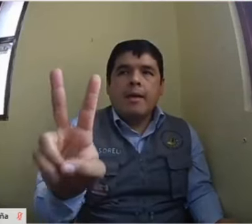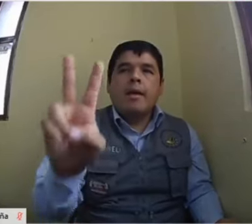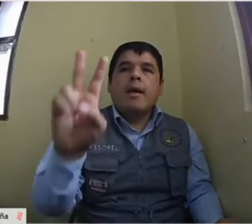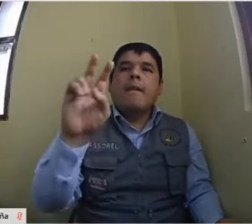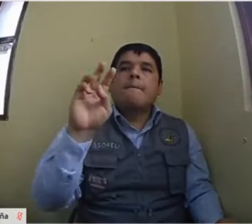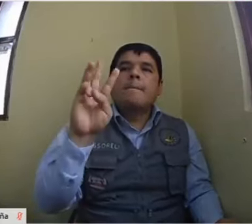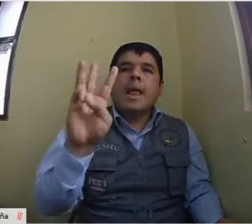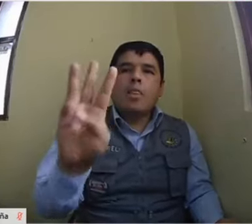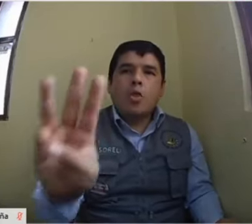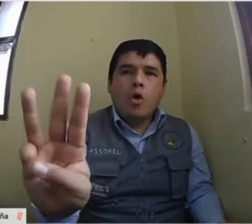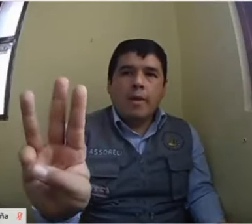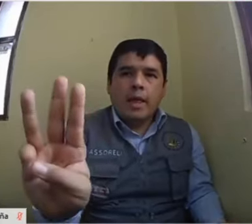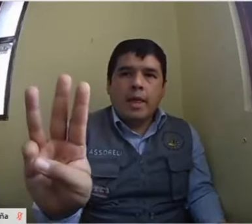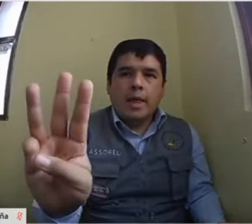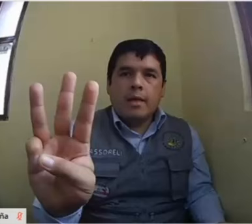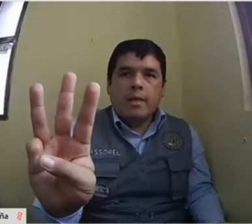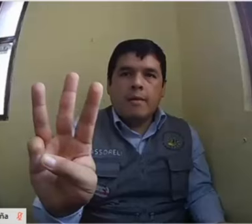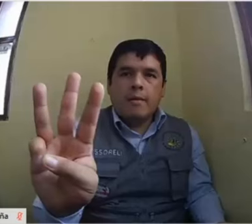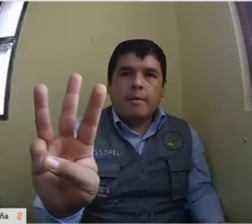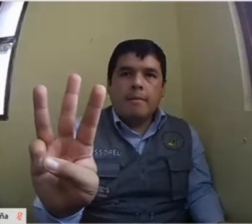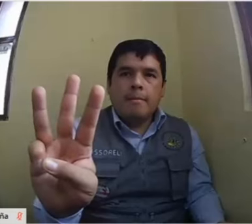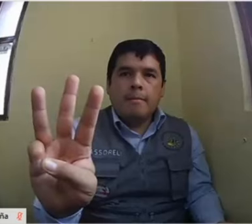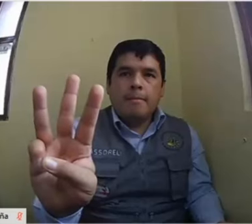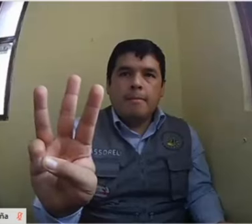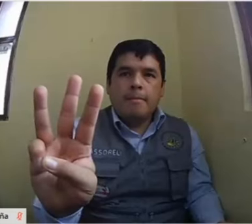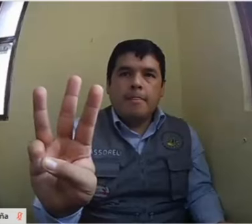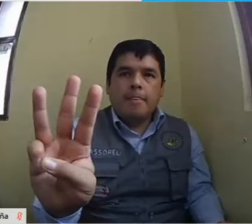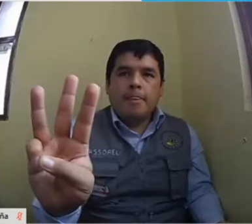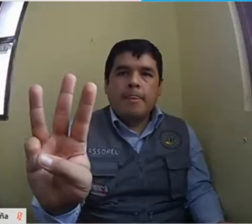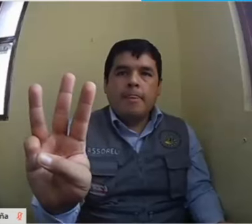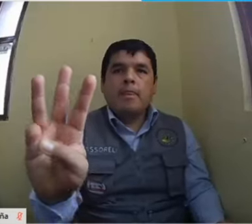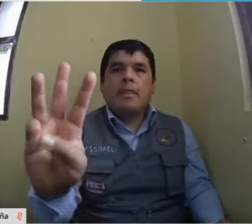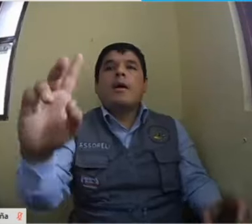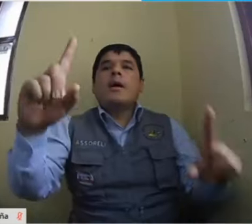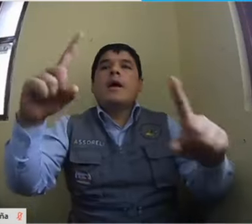la V, V chica, la W, doble, con los tres dedos arriba.